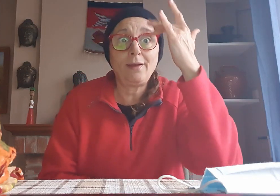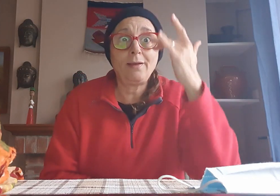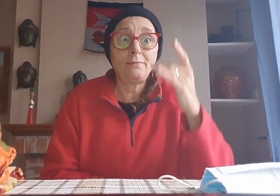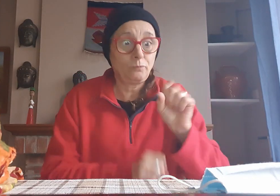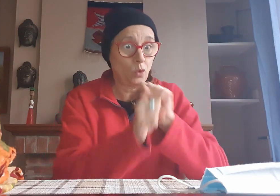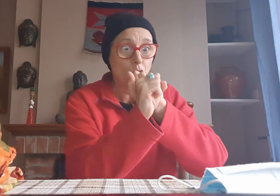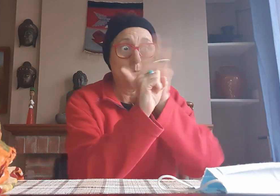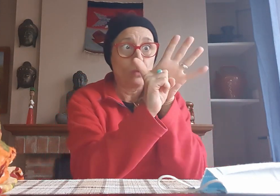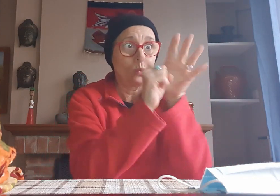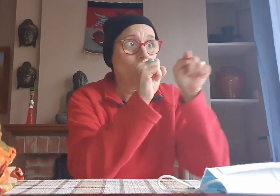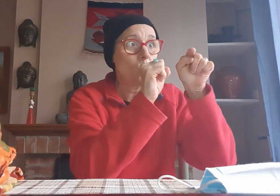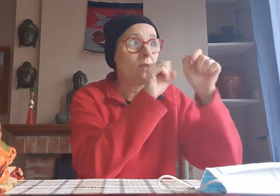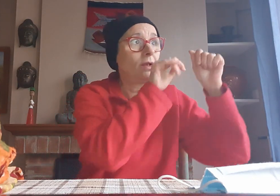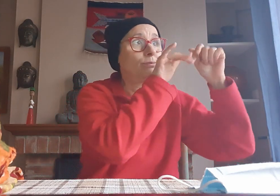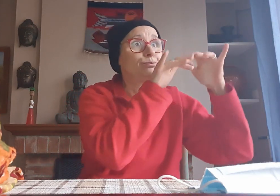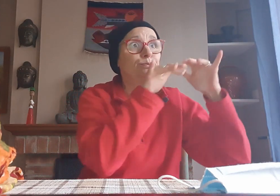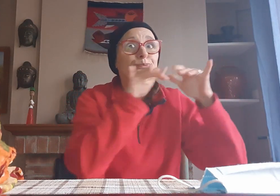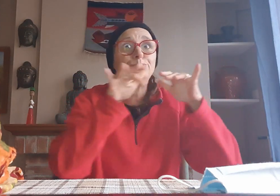nosotros. No te defraudaremos.